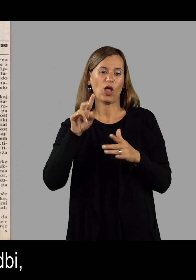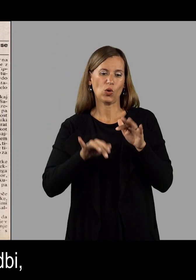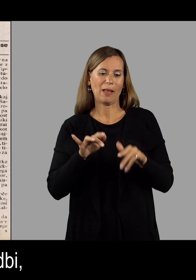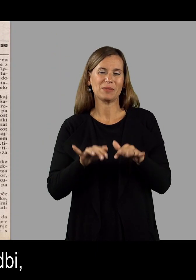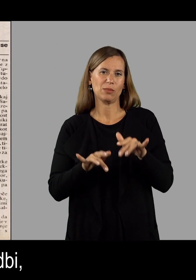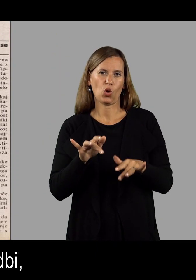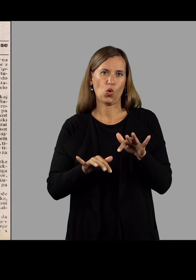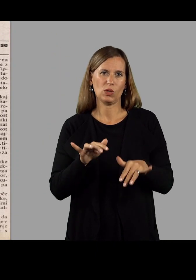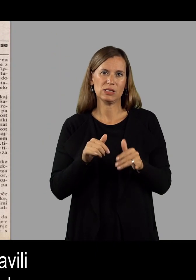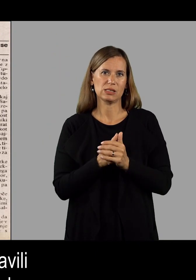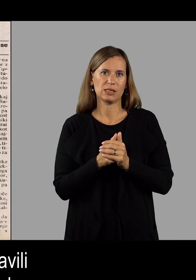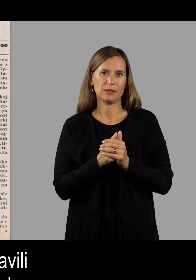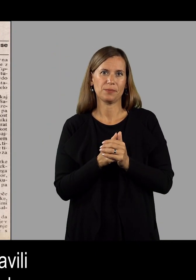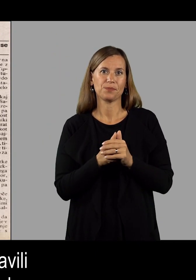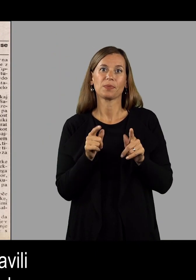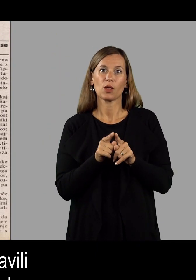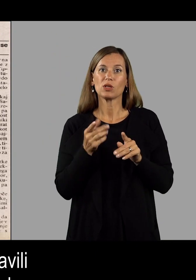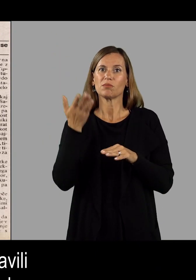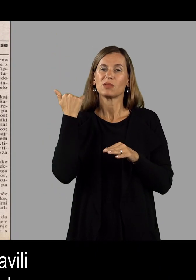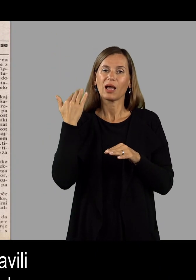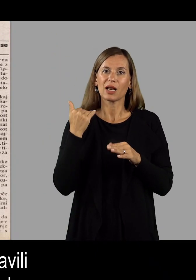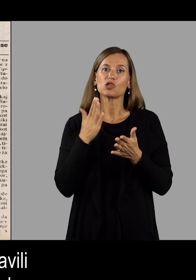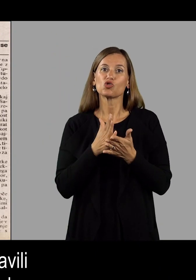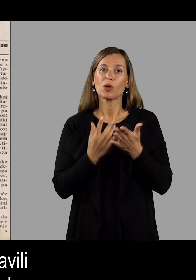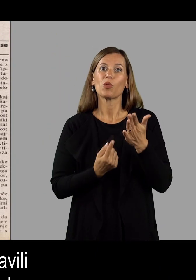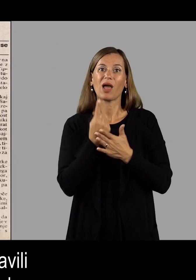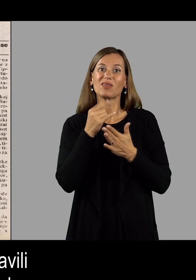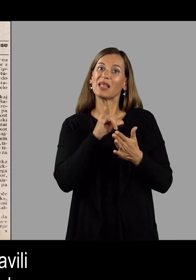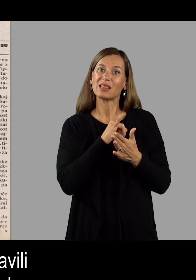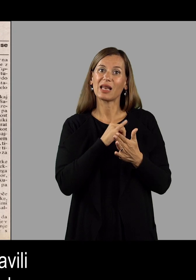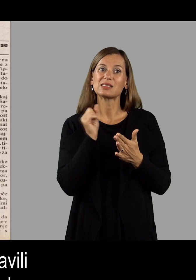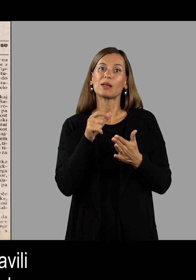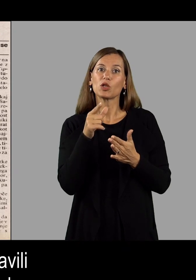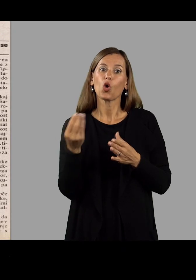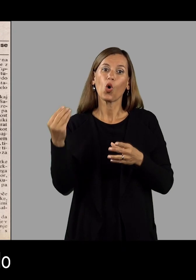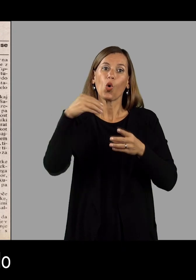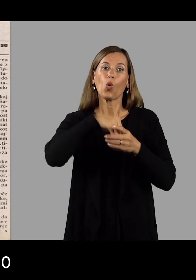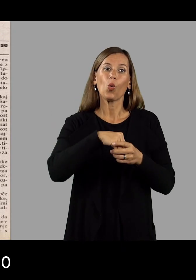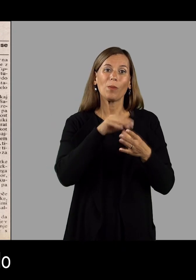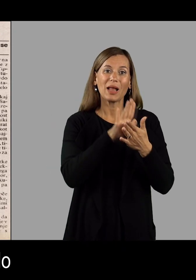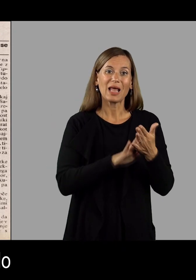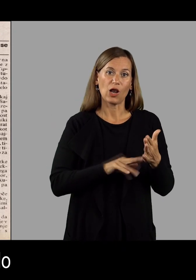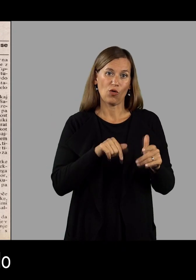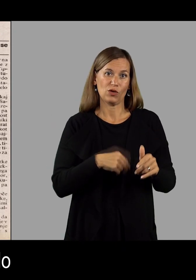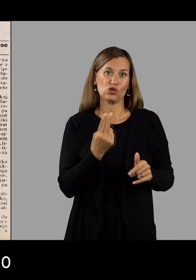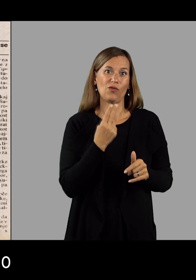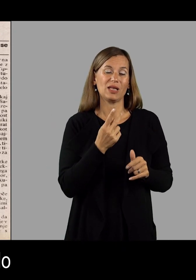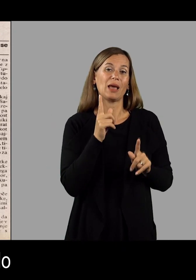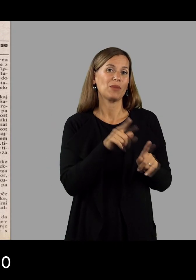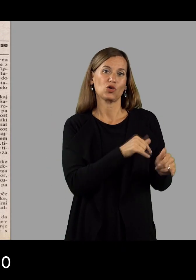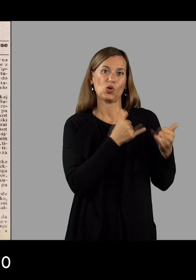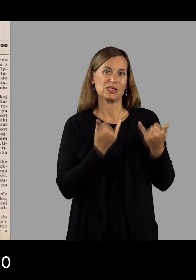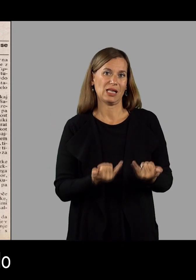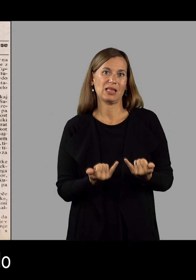članek, se pravi, ki je bil objavljen v Dolenjskem listu leta 1986, ki poroča o